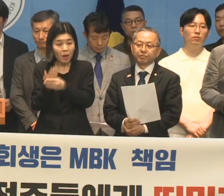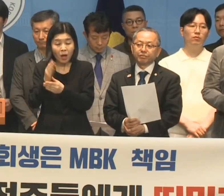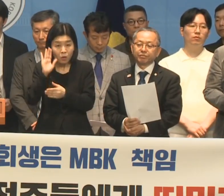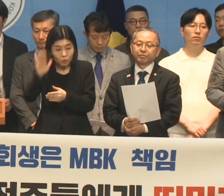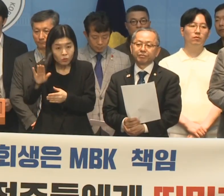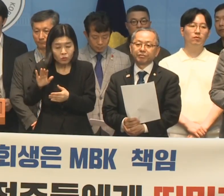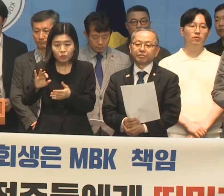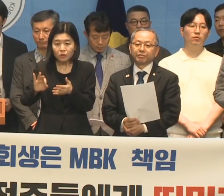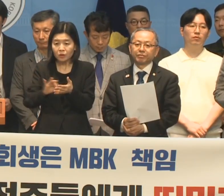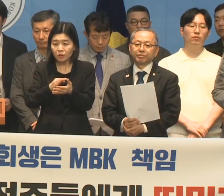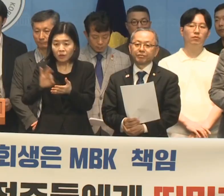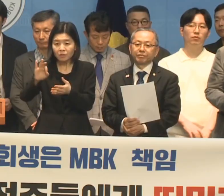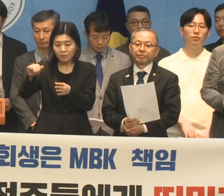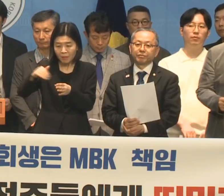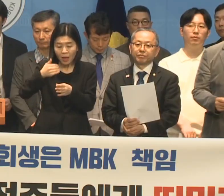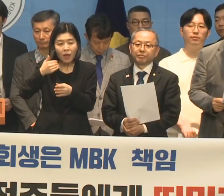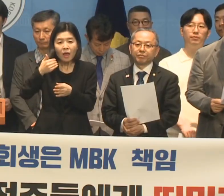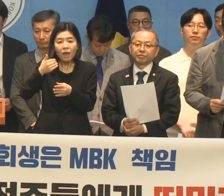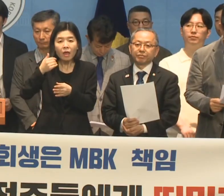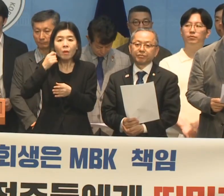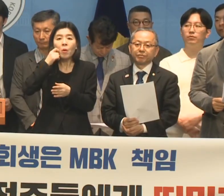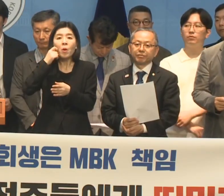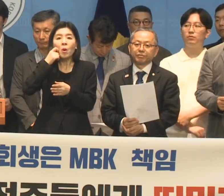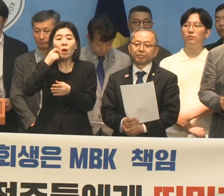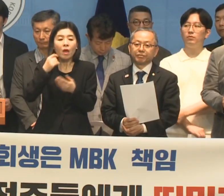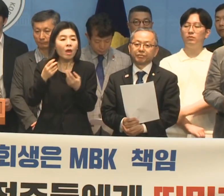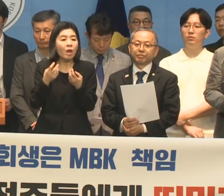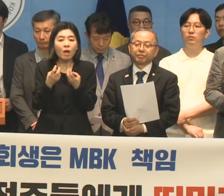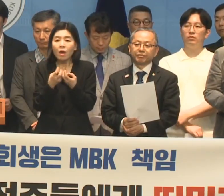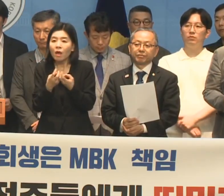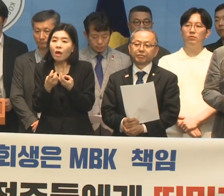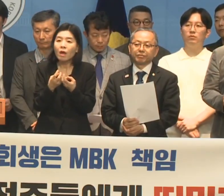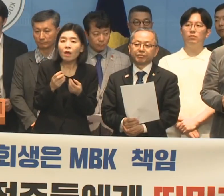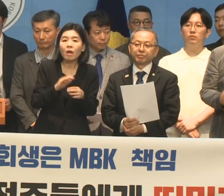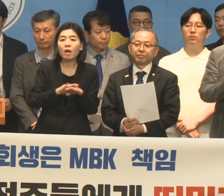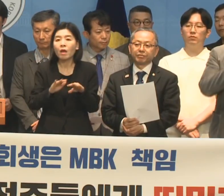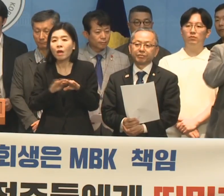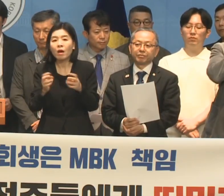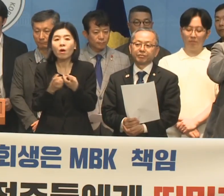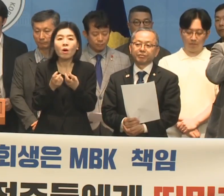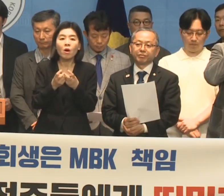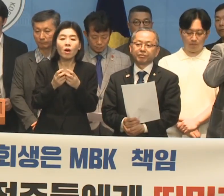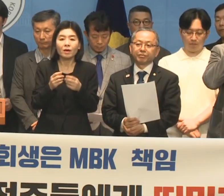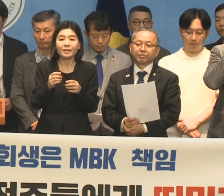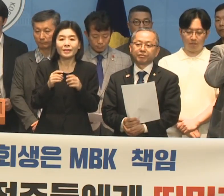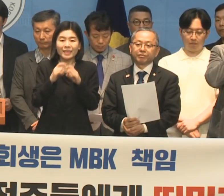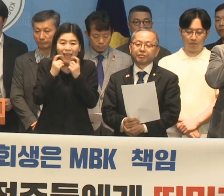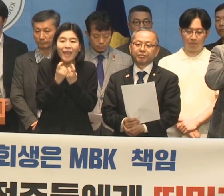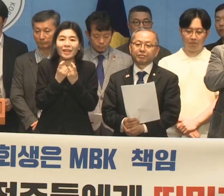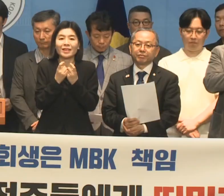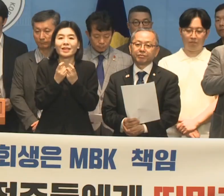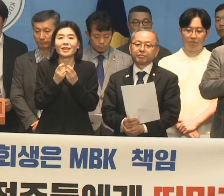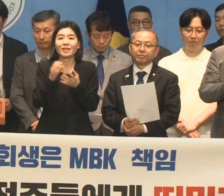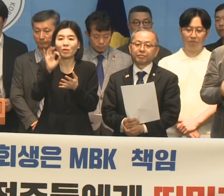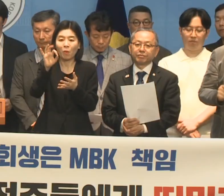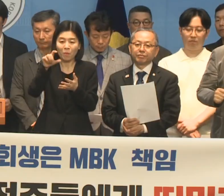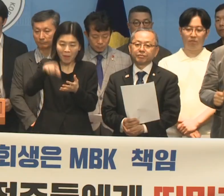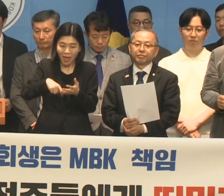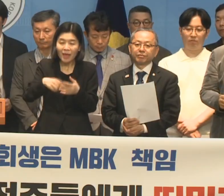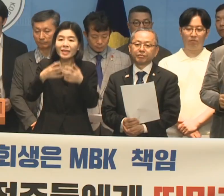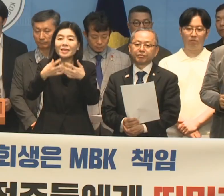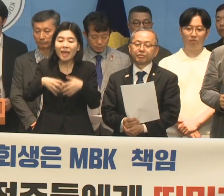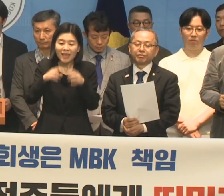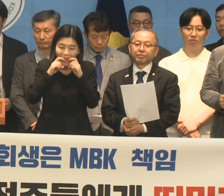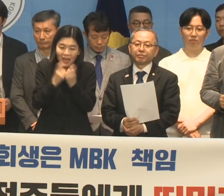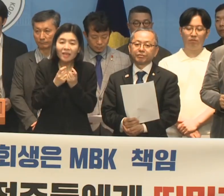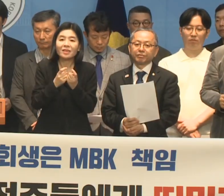못하여 발생한 자금 경색을 해결하기 위해 자구책으로 점주 개인의 결제 단말기를 도입하여 사용하고